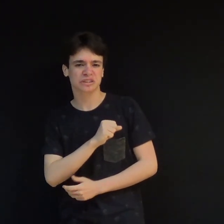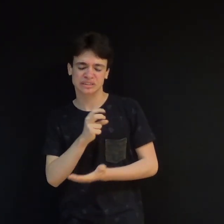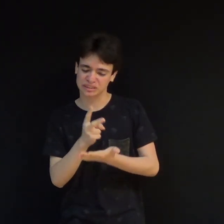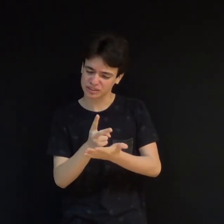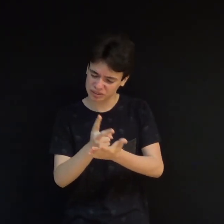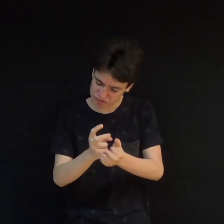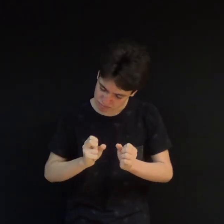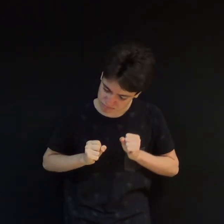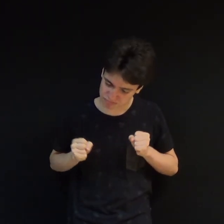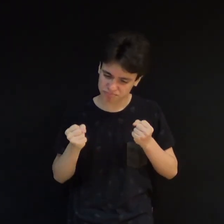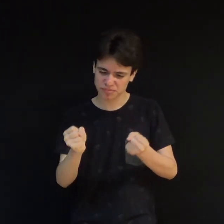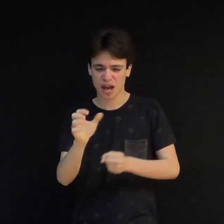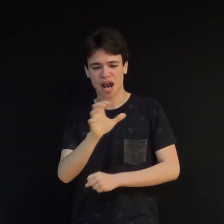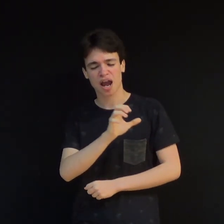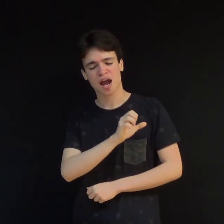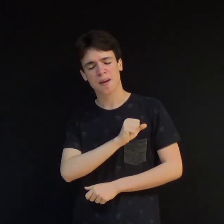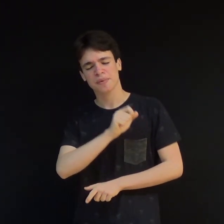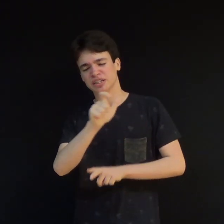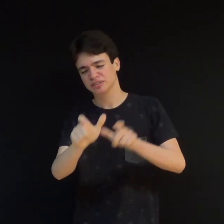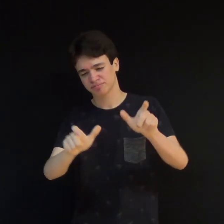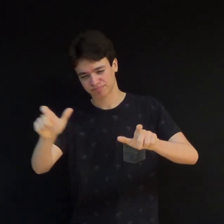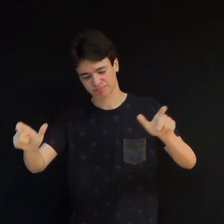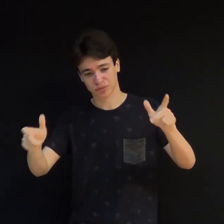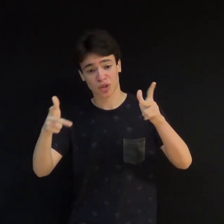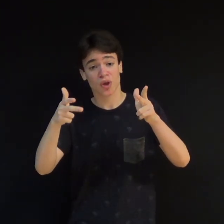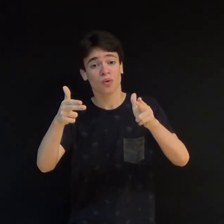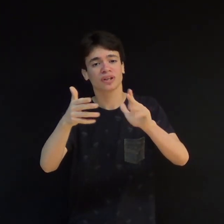amar as pessoas tal como cristo amou a sua igreja